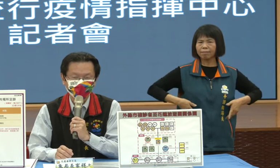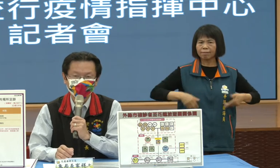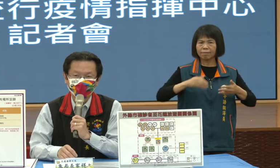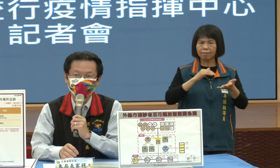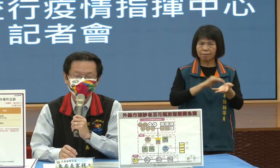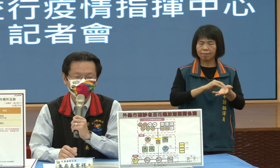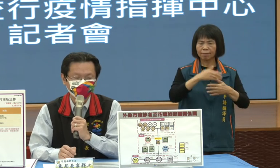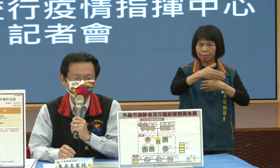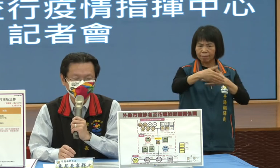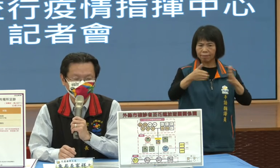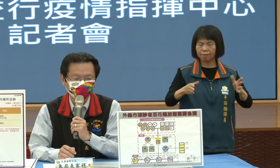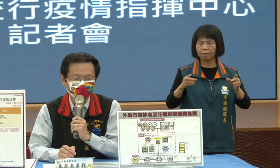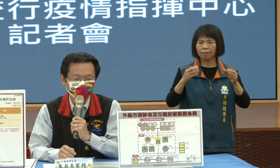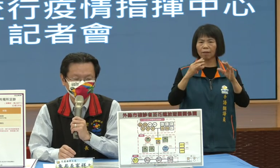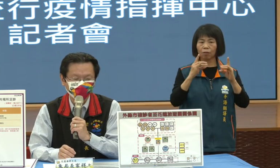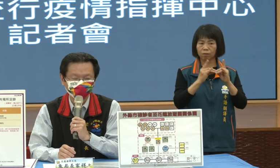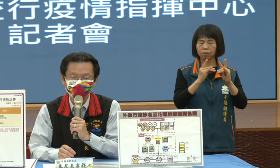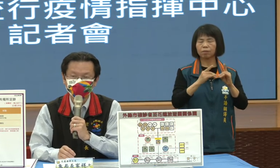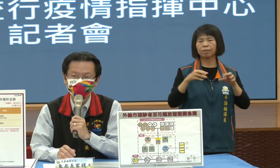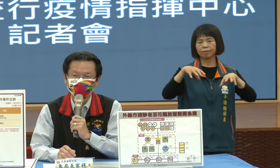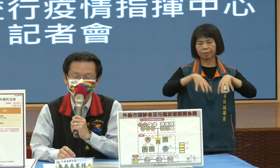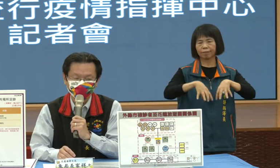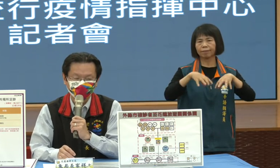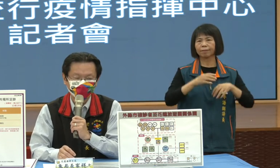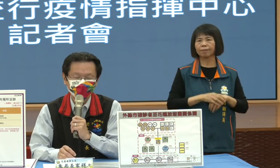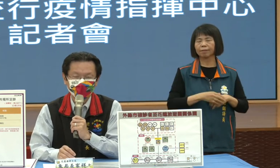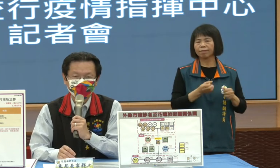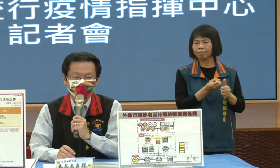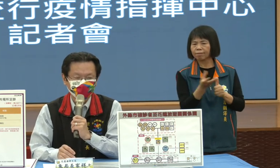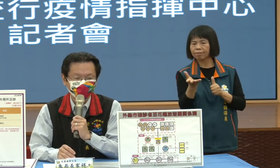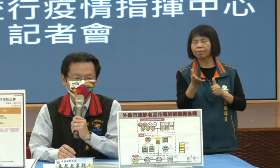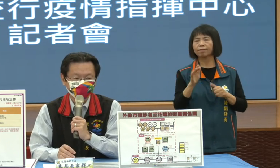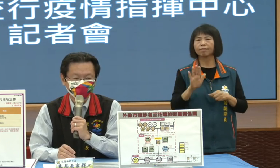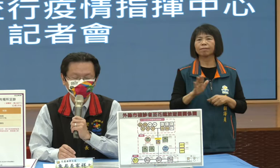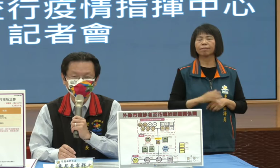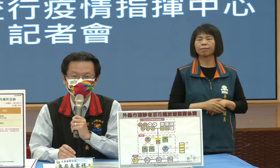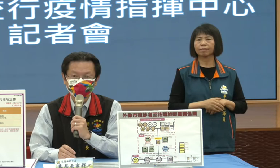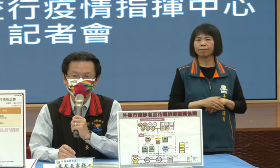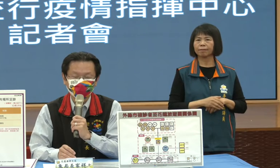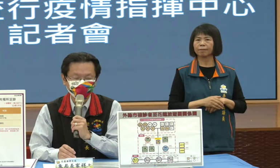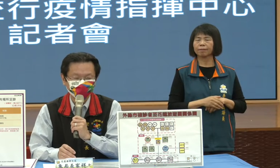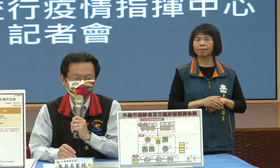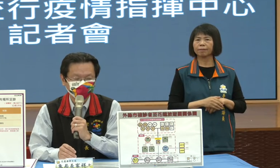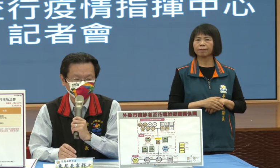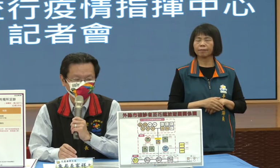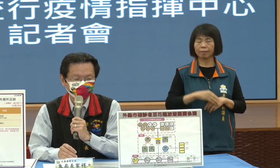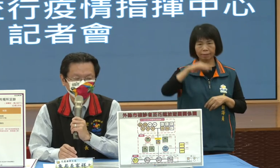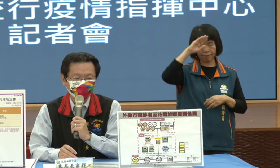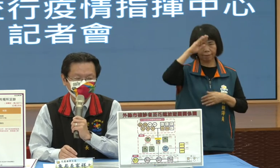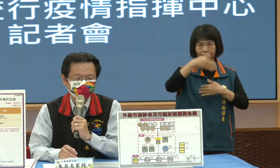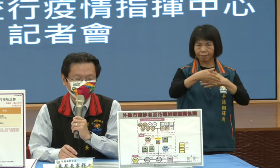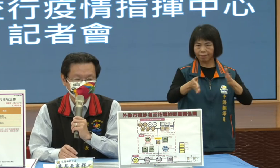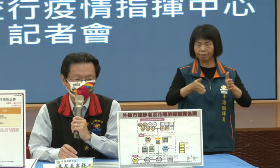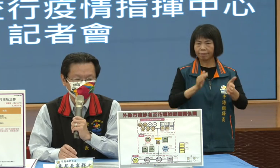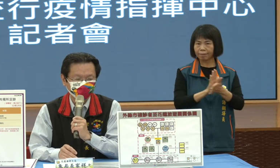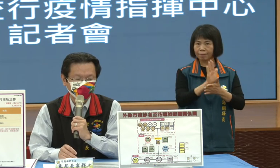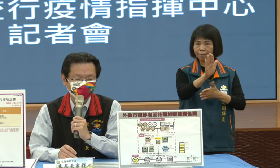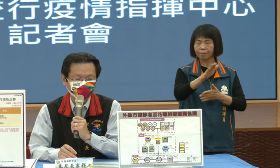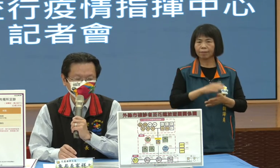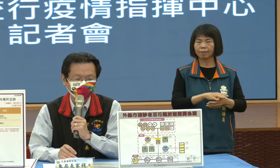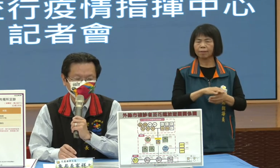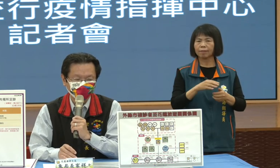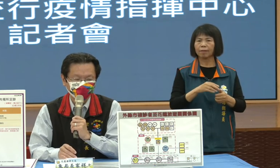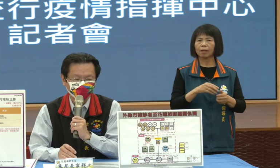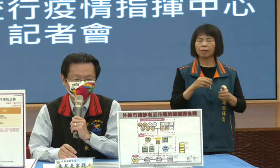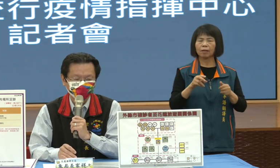壁因此造成这个23877的感染。那个案住到病房之后造成我们的